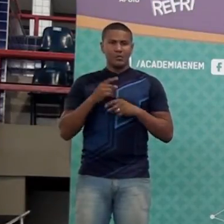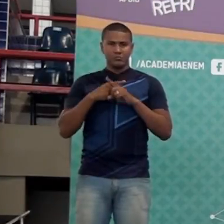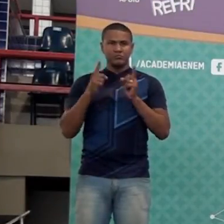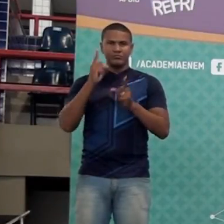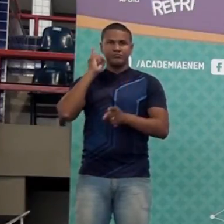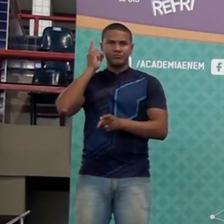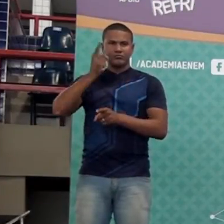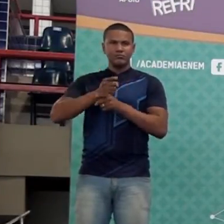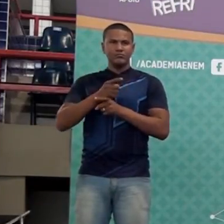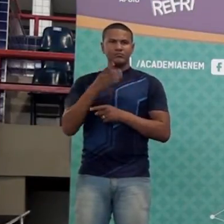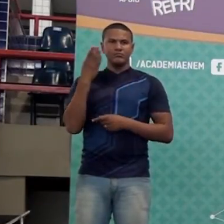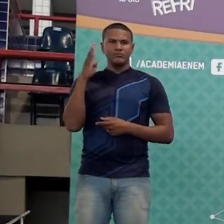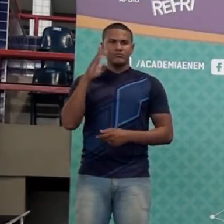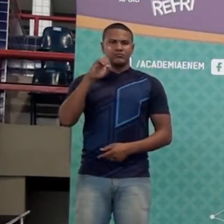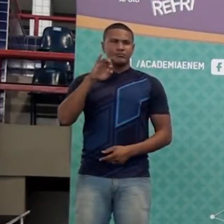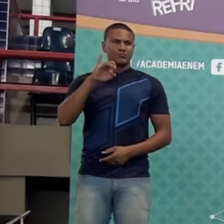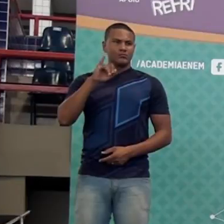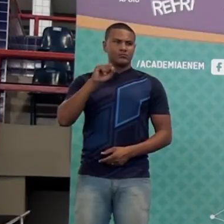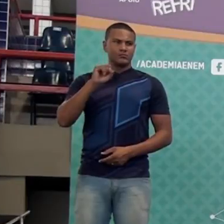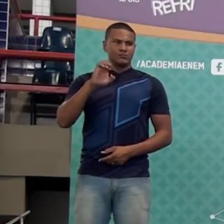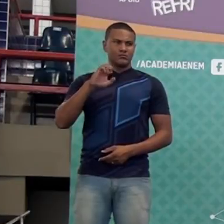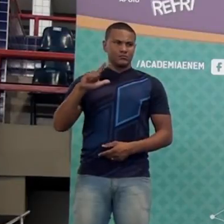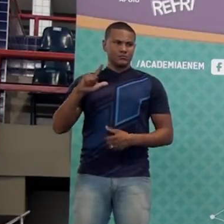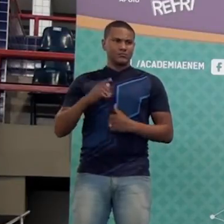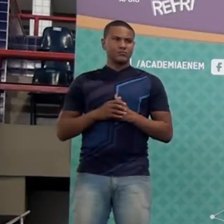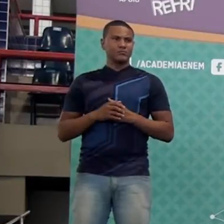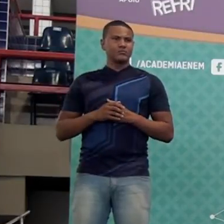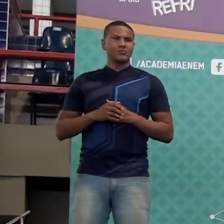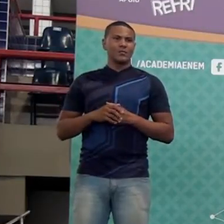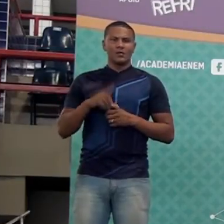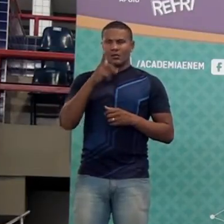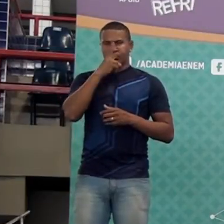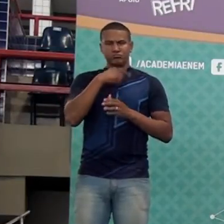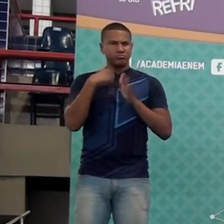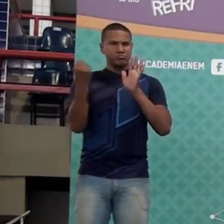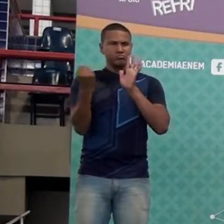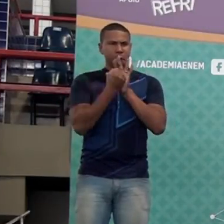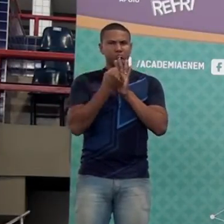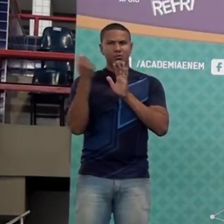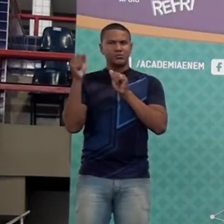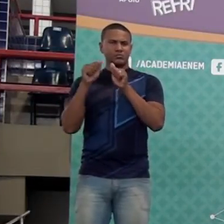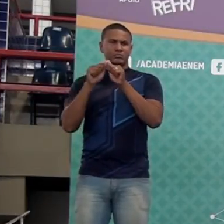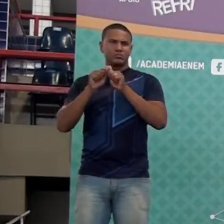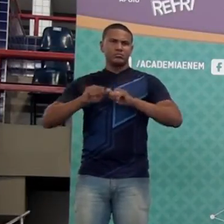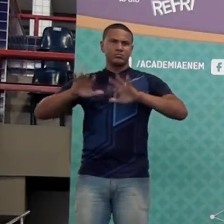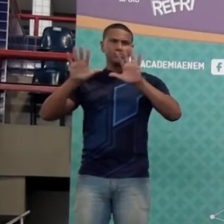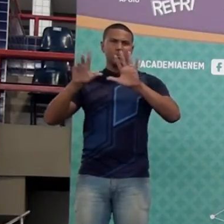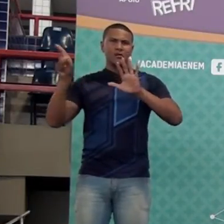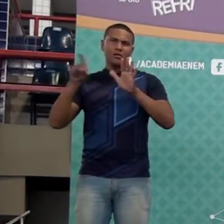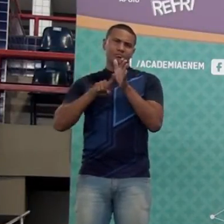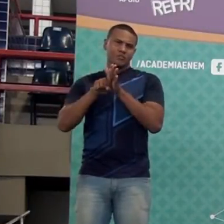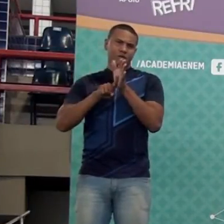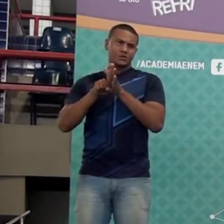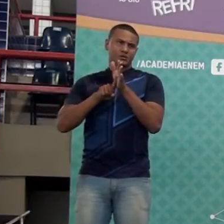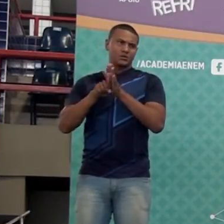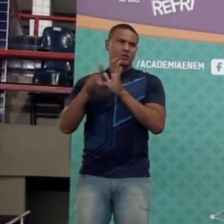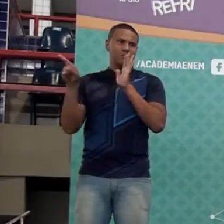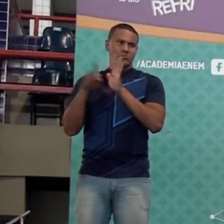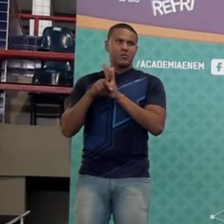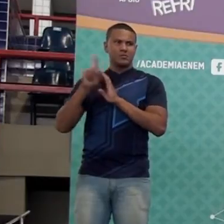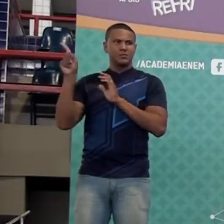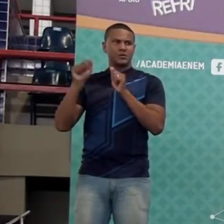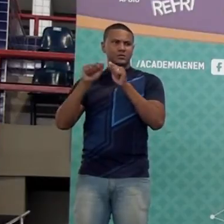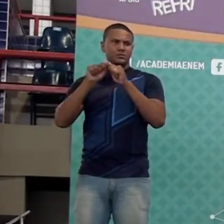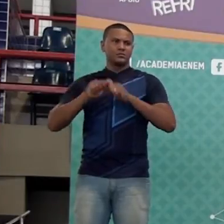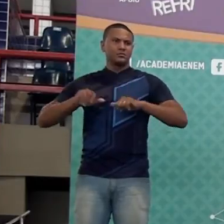de 1981. Criou uma patente, né, no nome da UFC, já que a pesquisa era feita na Universidade